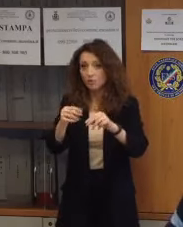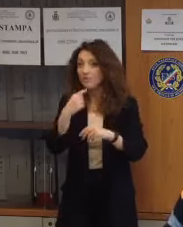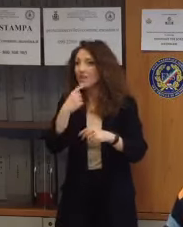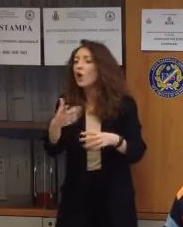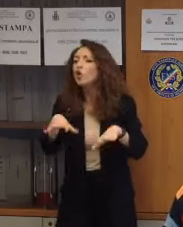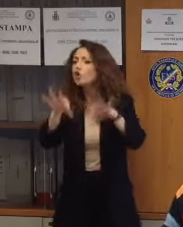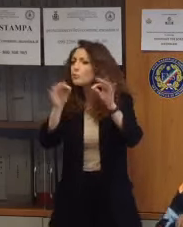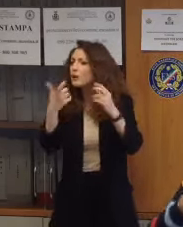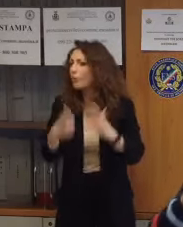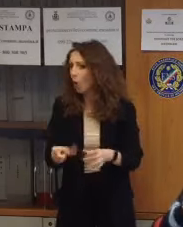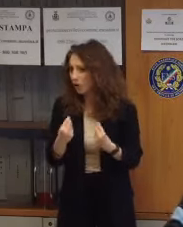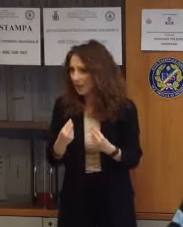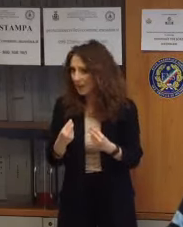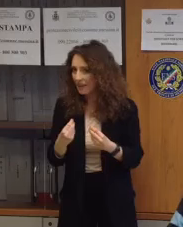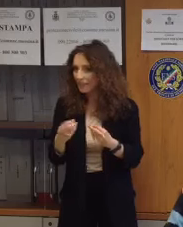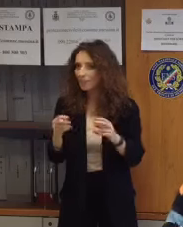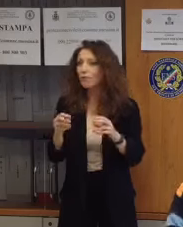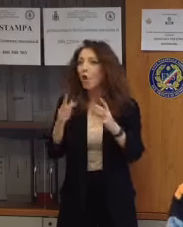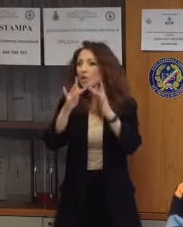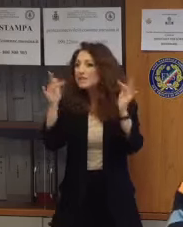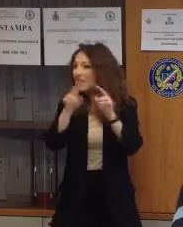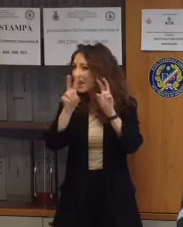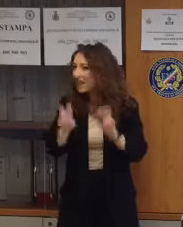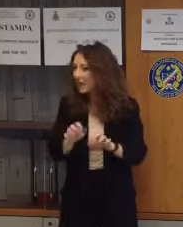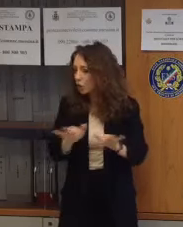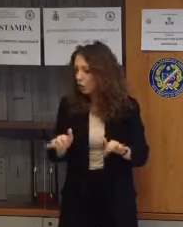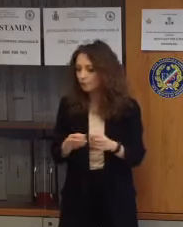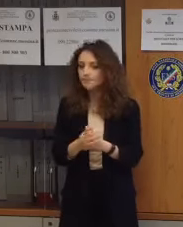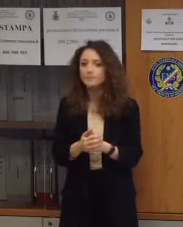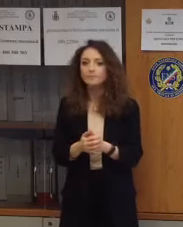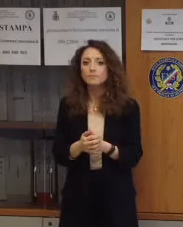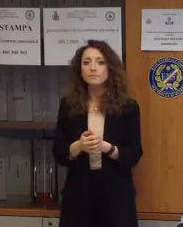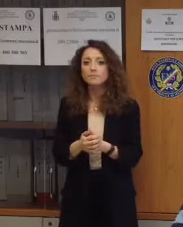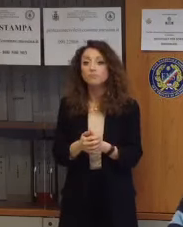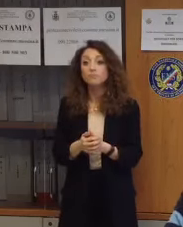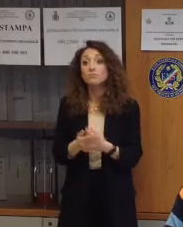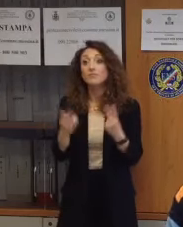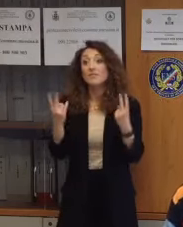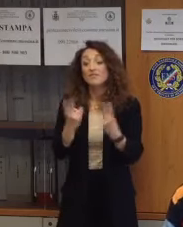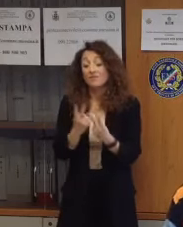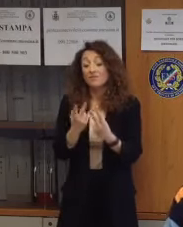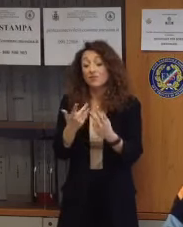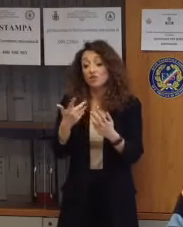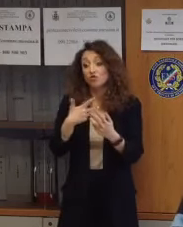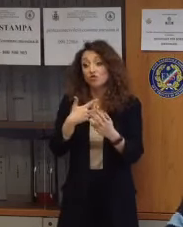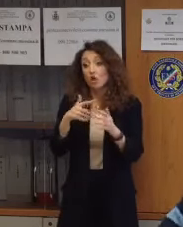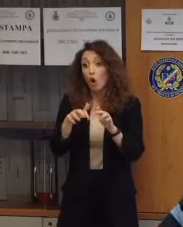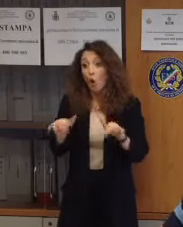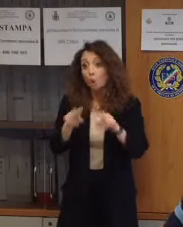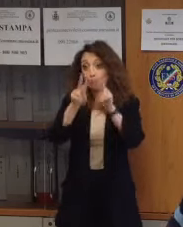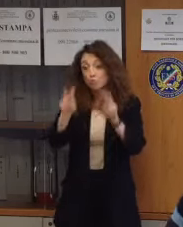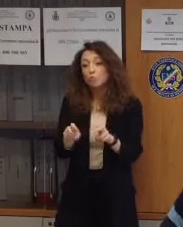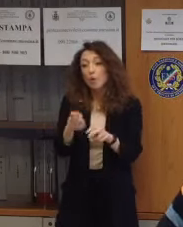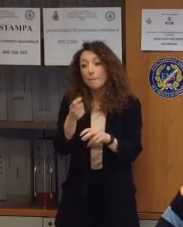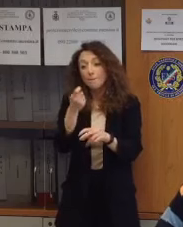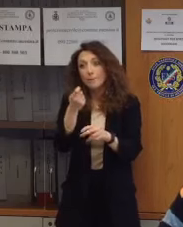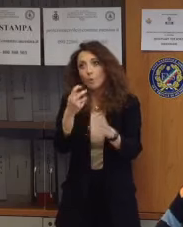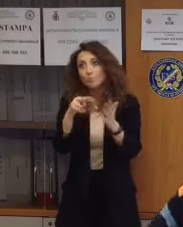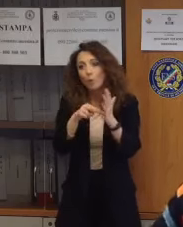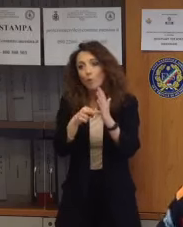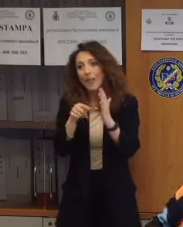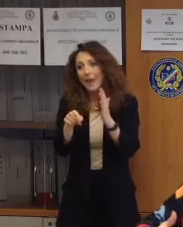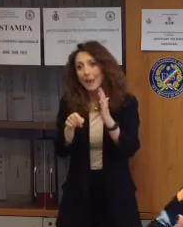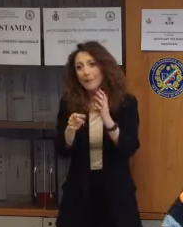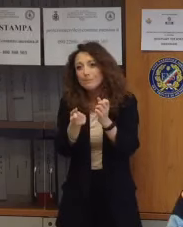sospendiamo, perché è vero che c'è qualche problema da limare ancora nel software, ed è vero che